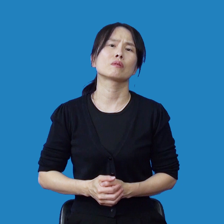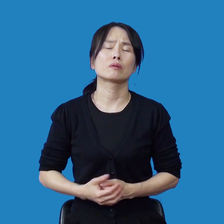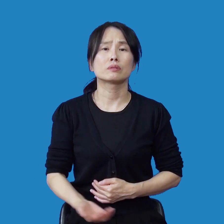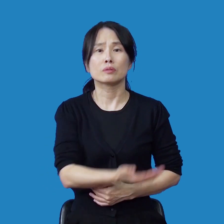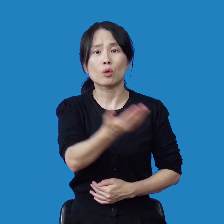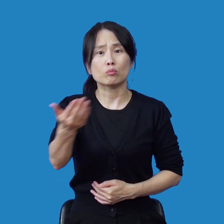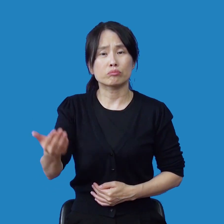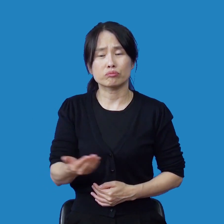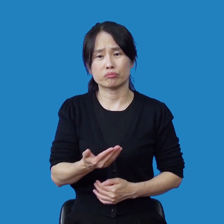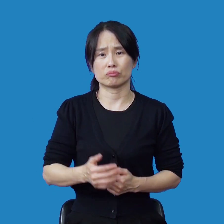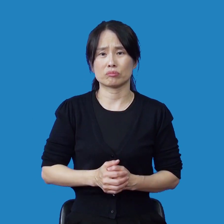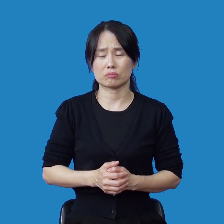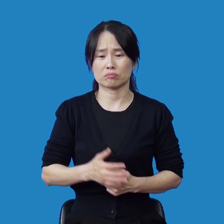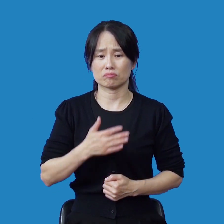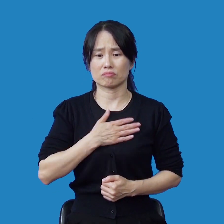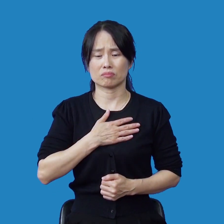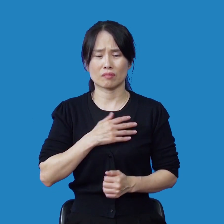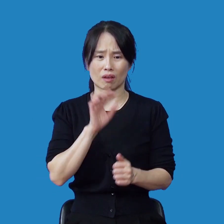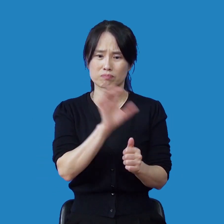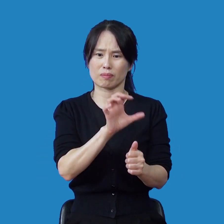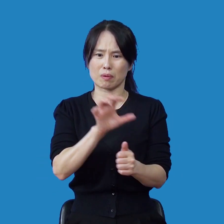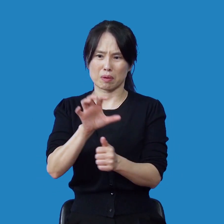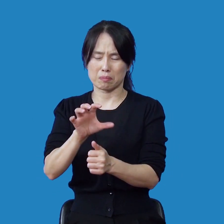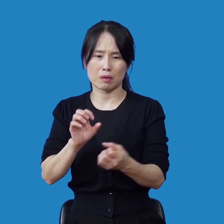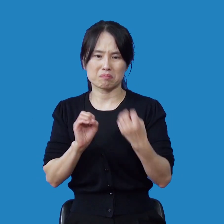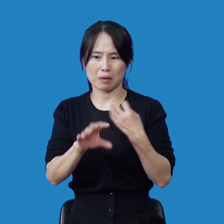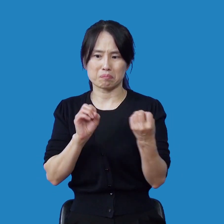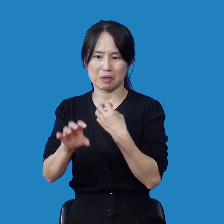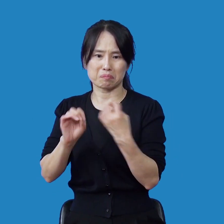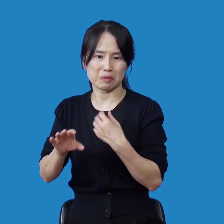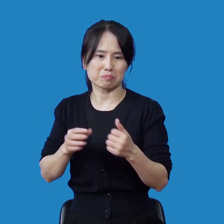여러분, 핀잔을 주지 말고 공감을 하십시오.